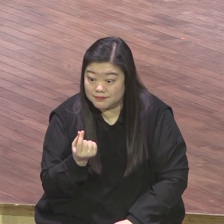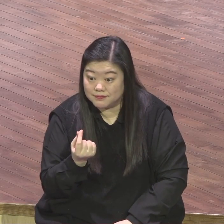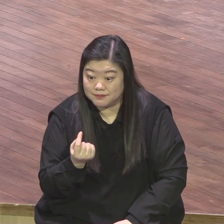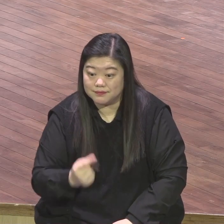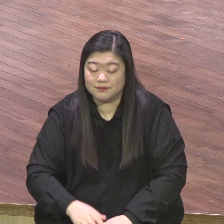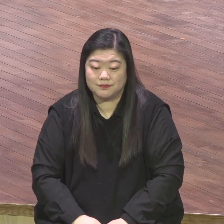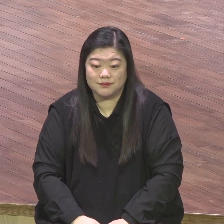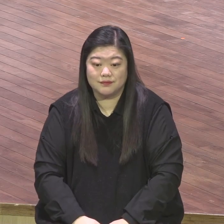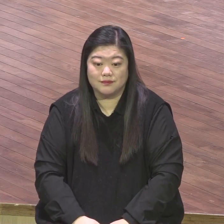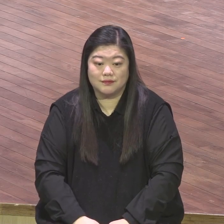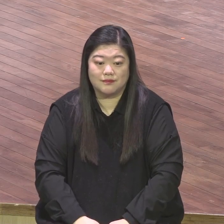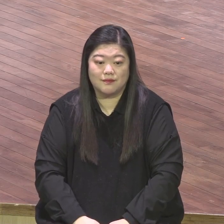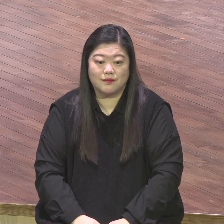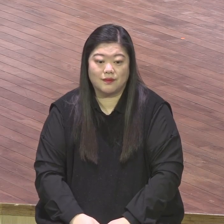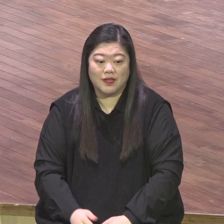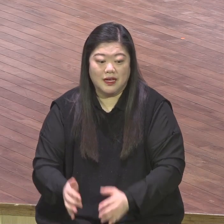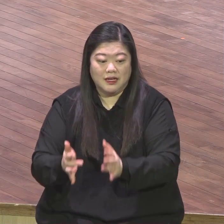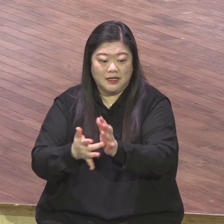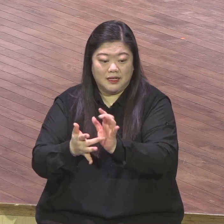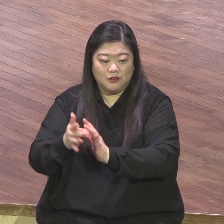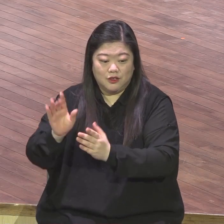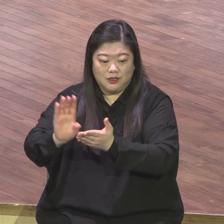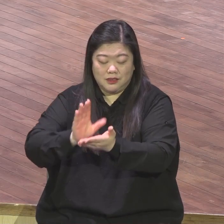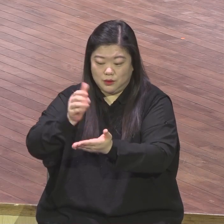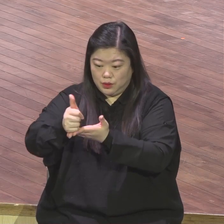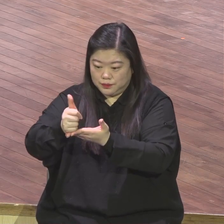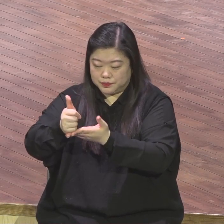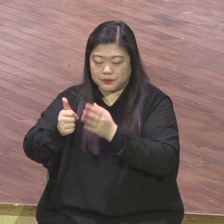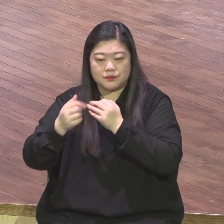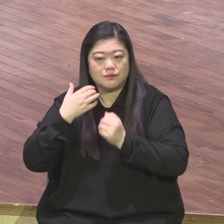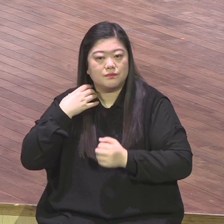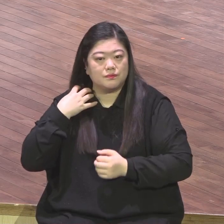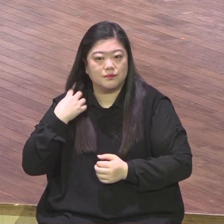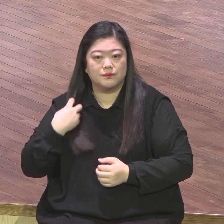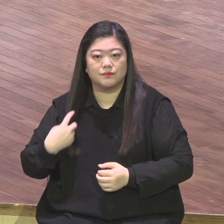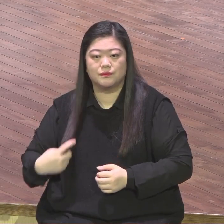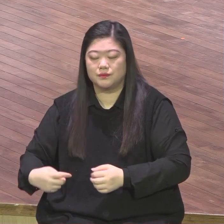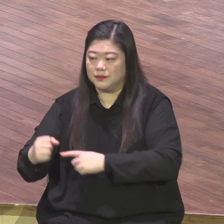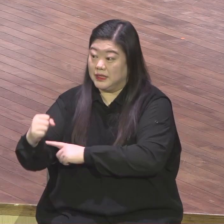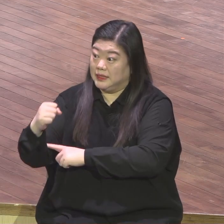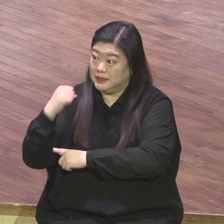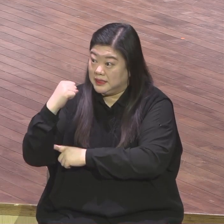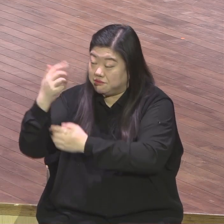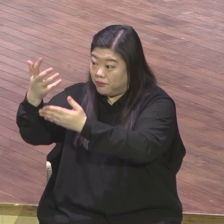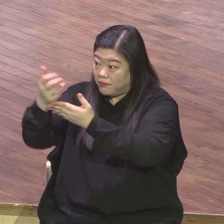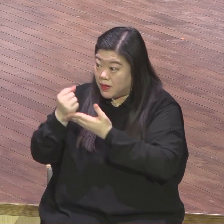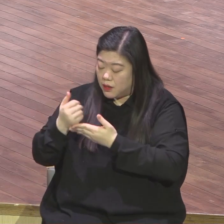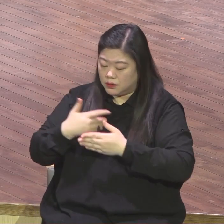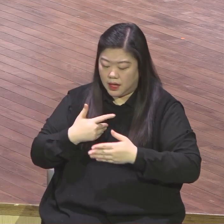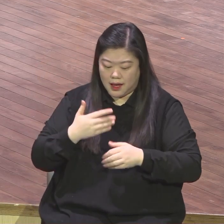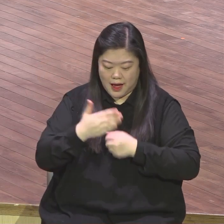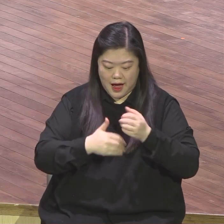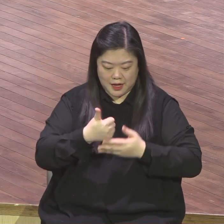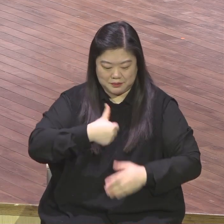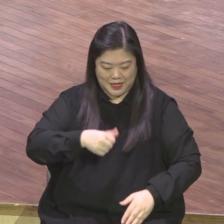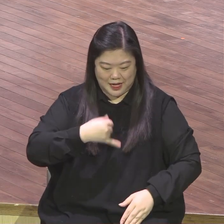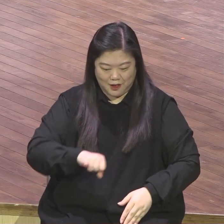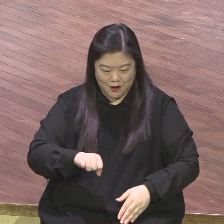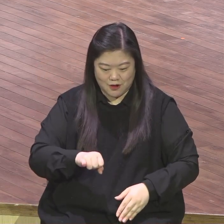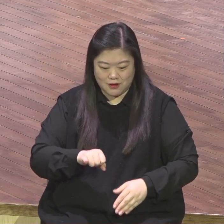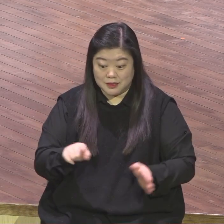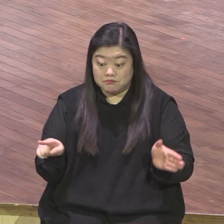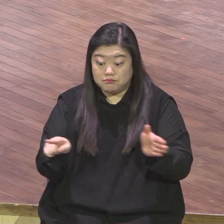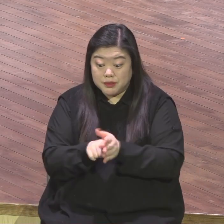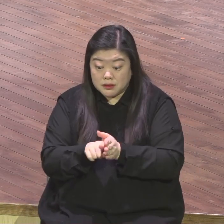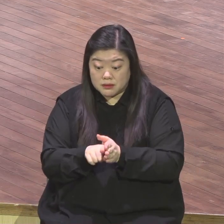이 부활의 권능은 하나님의 자녀에게 새로운 삶을 살도록 하는 능력을 주십니다. 부활의 권능. 믿기만 하면